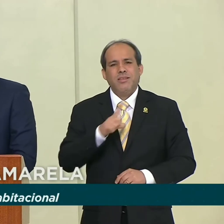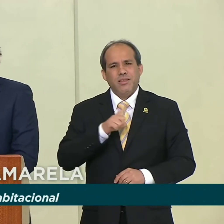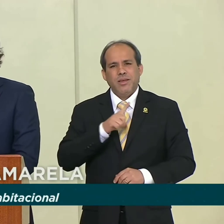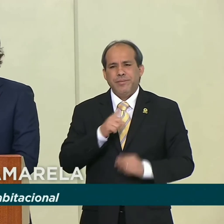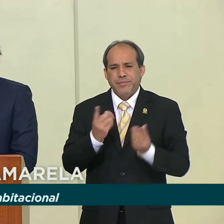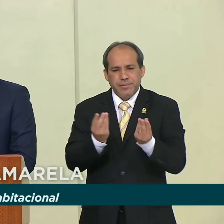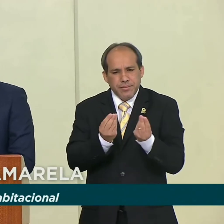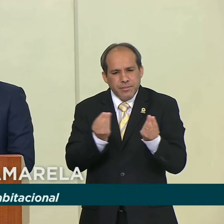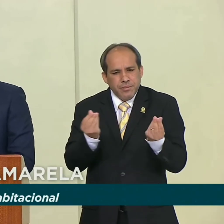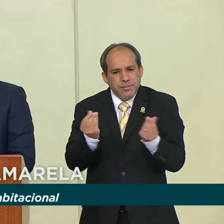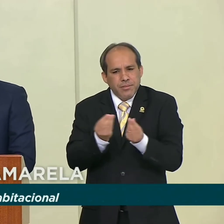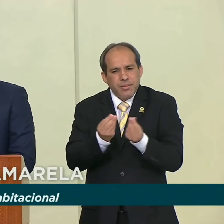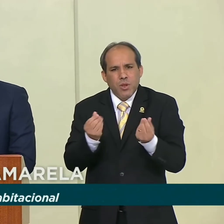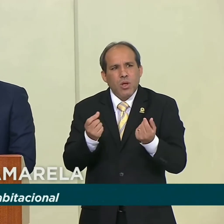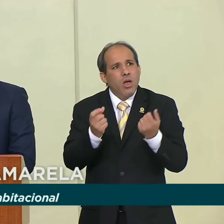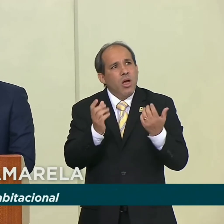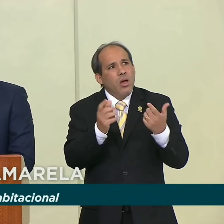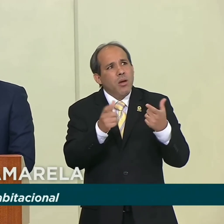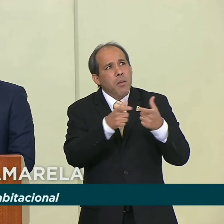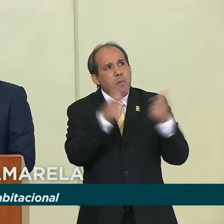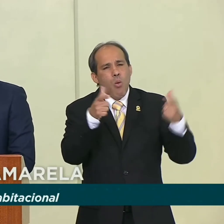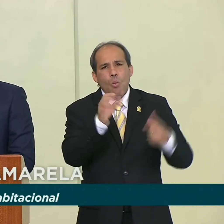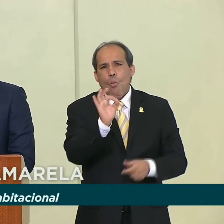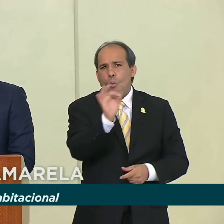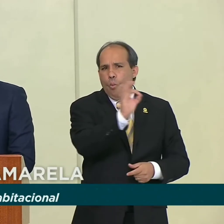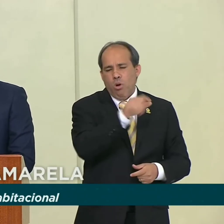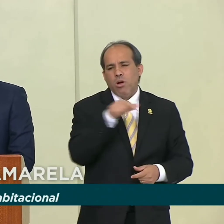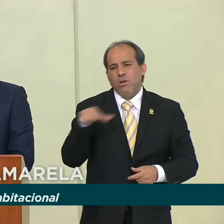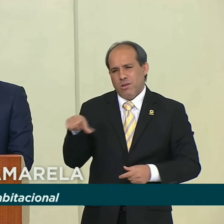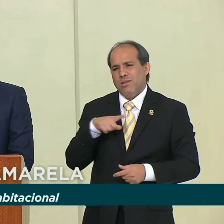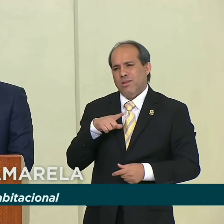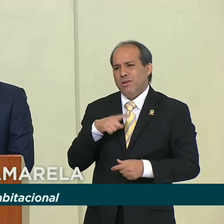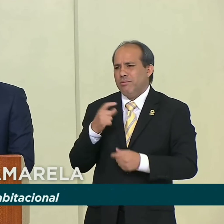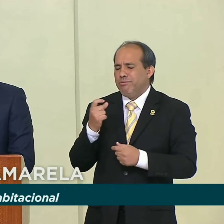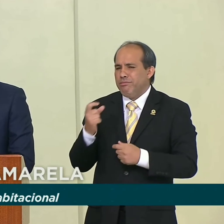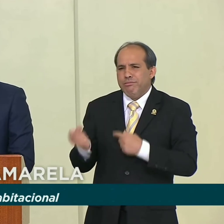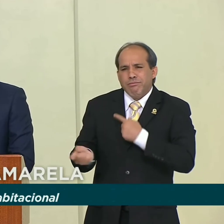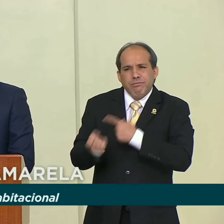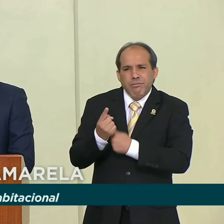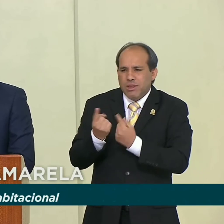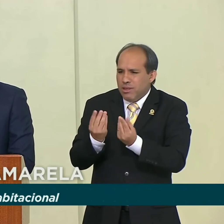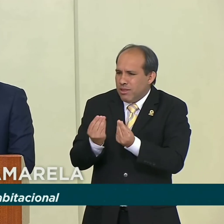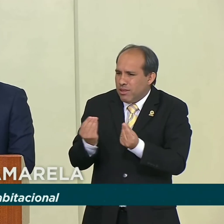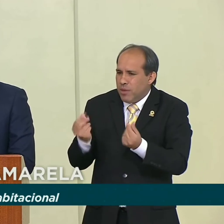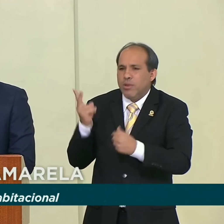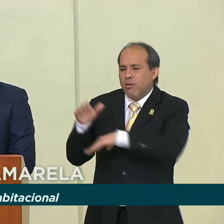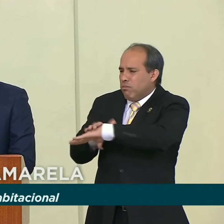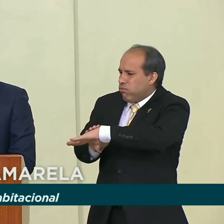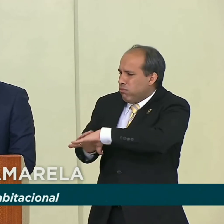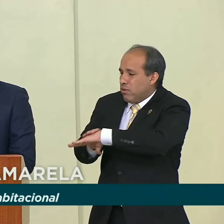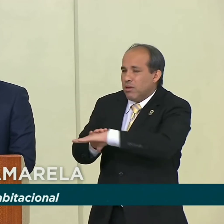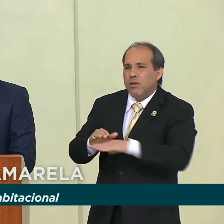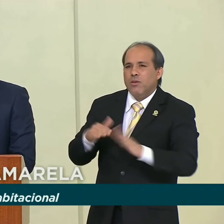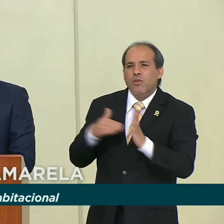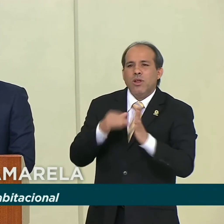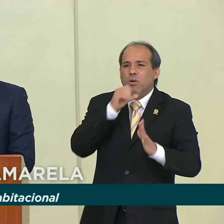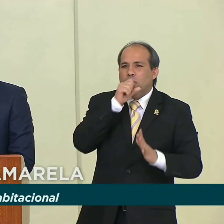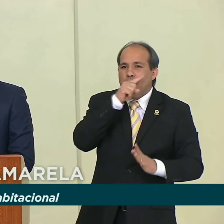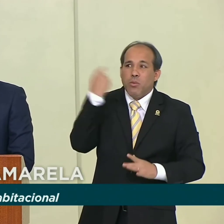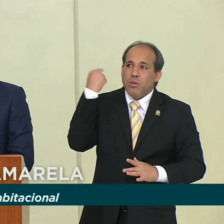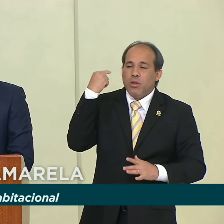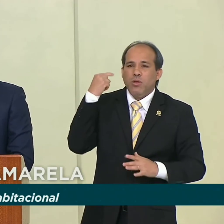uma sensibilidade um pouquíssimas pessoas e a gente sempre conversa muito e nessas a gente passou o final de semana passado